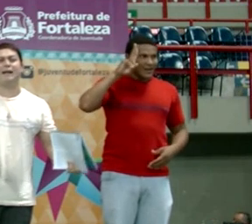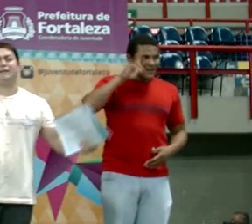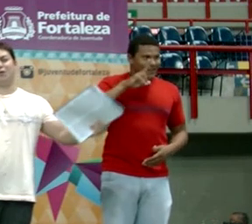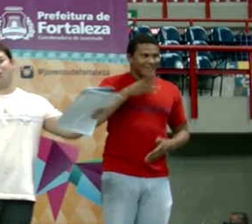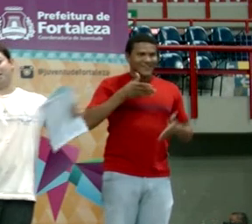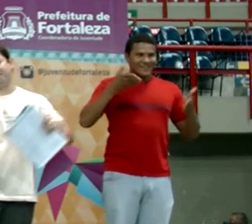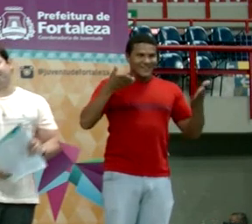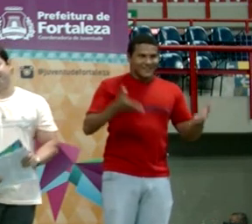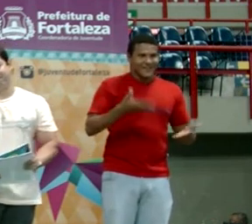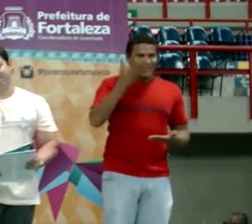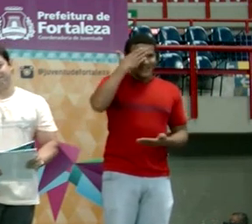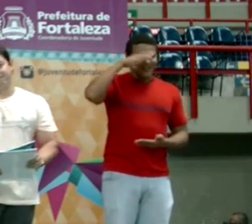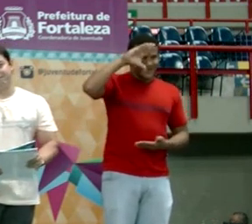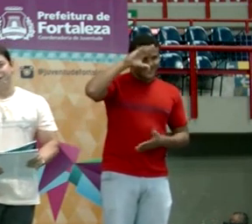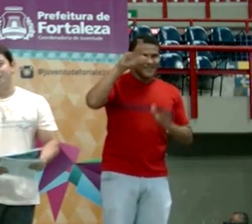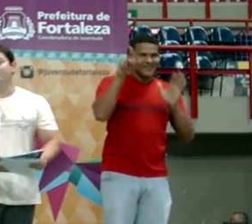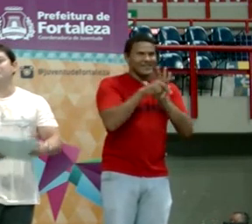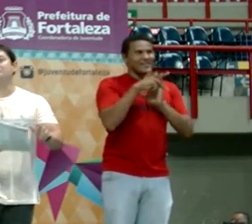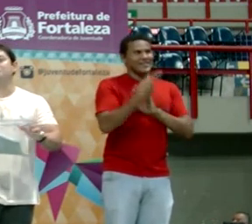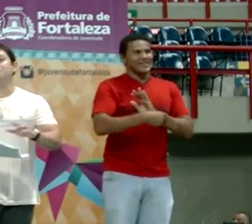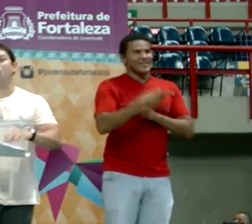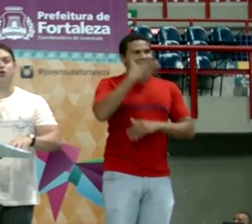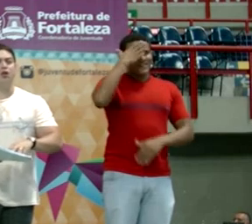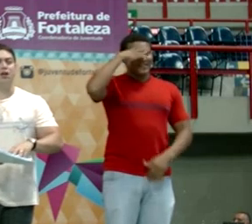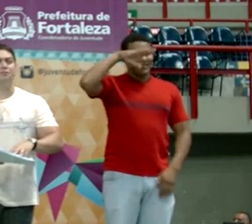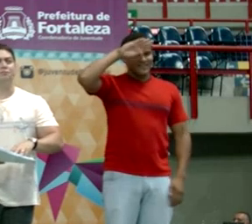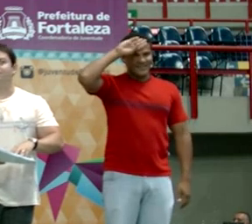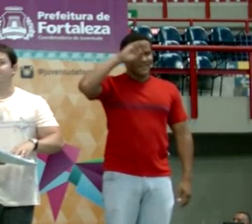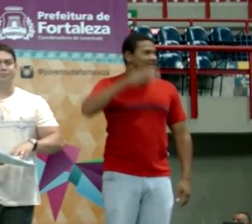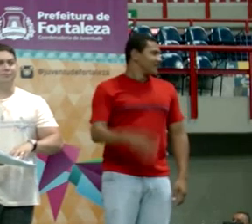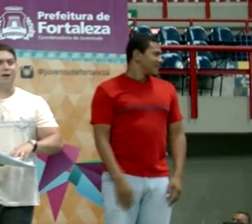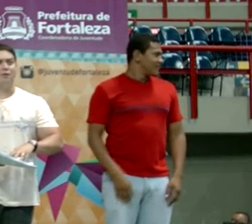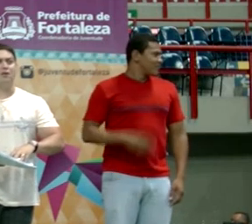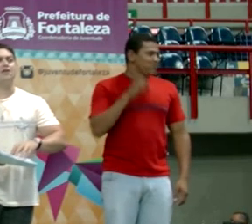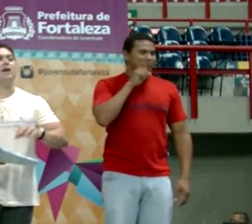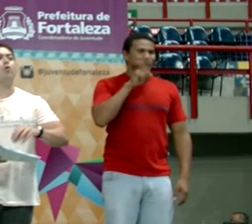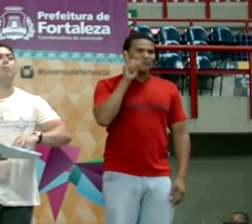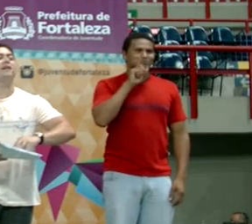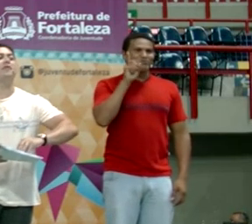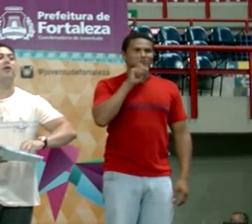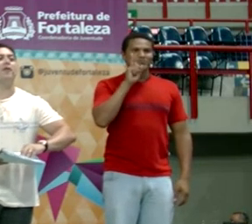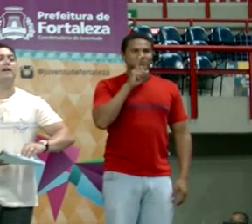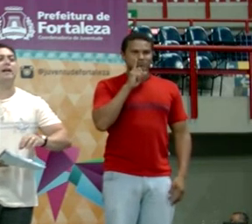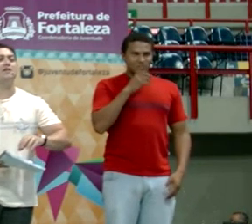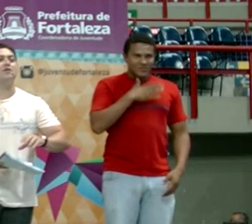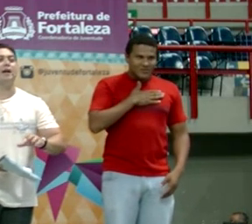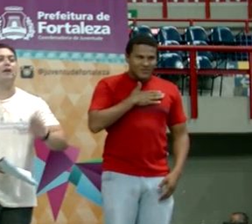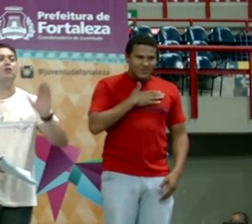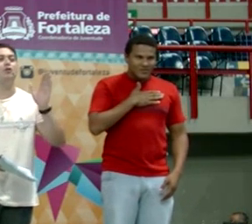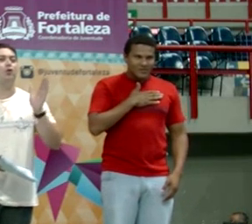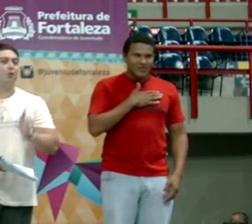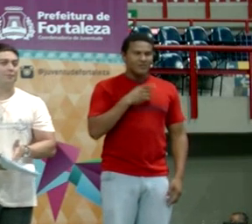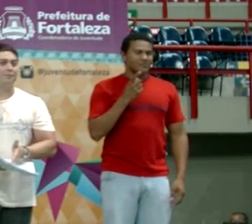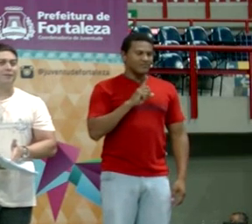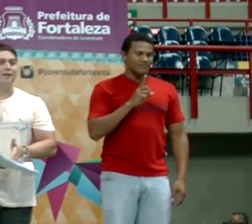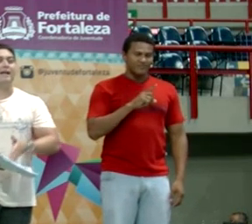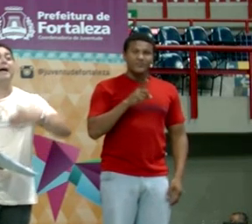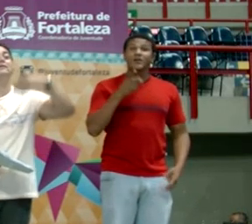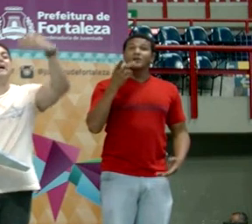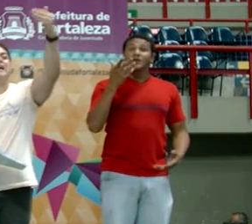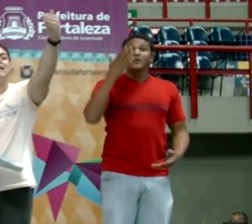Cuba, é de Cuba. Os Estados Unidos curtiram? Não. E disseram, Cuba devolva. E ele disse o quê?